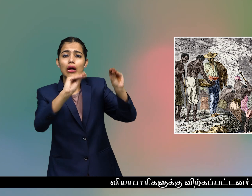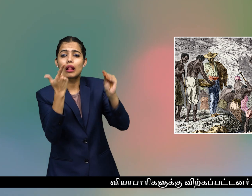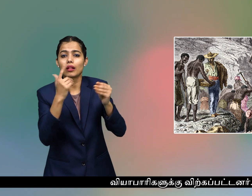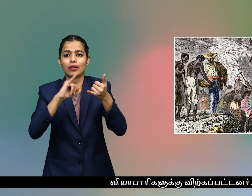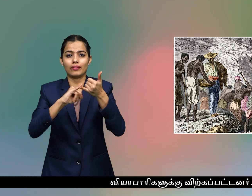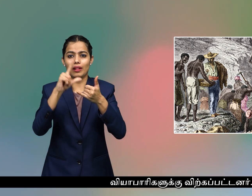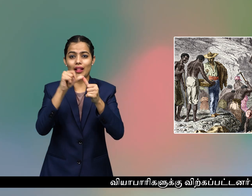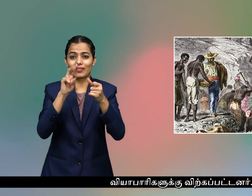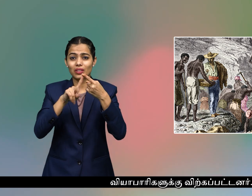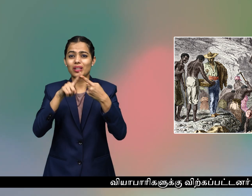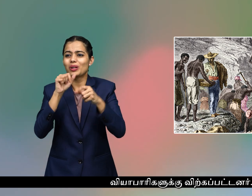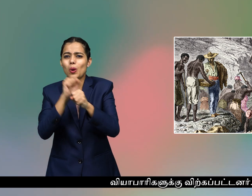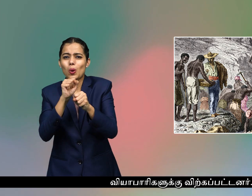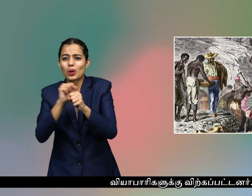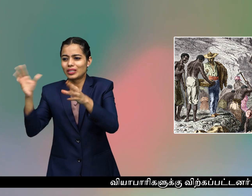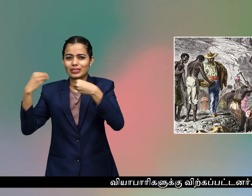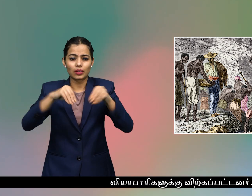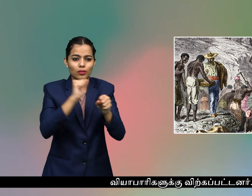விற்கப்பட்டனர்.